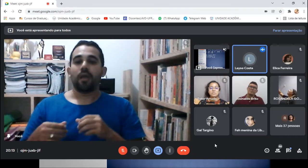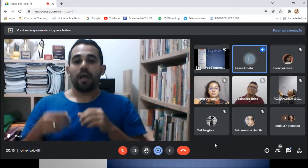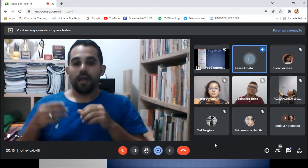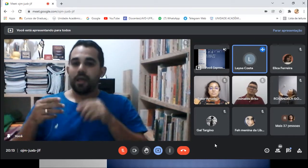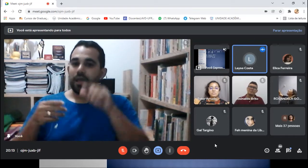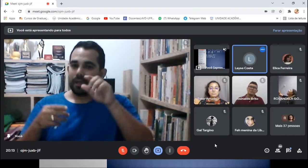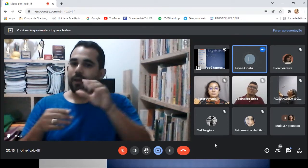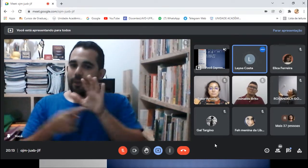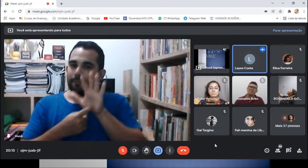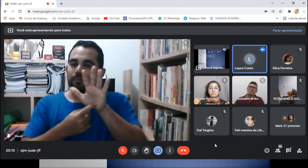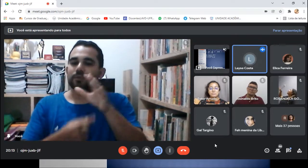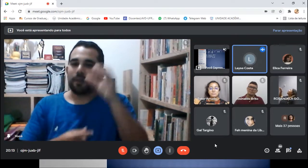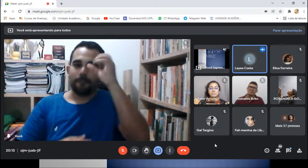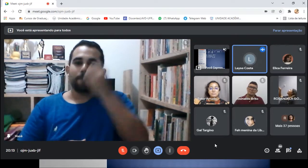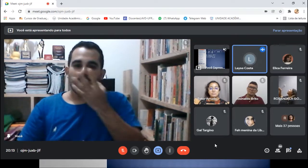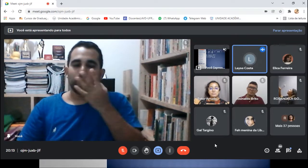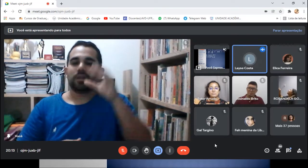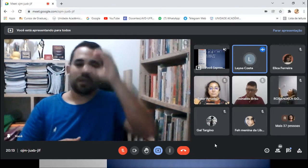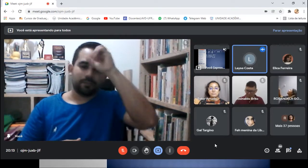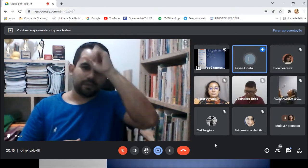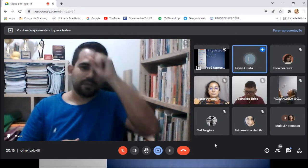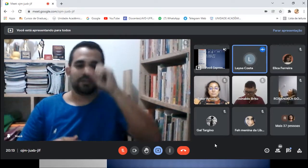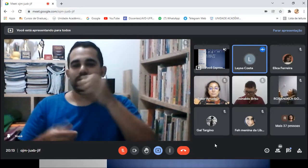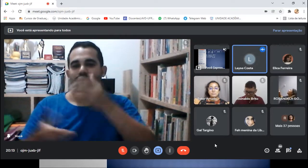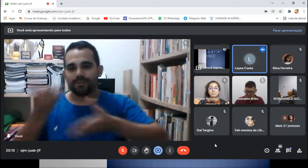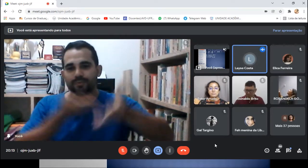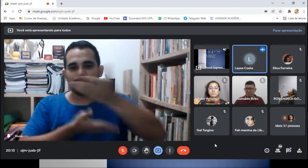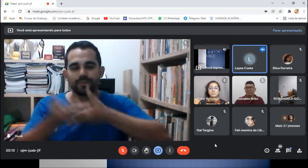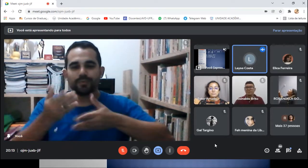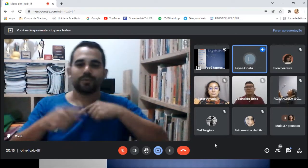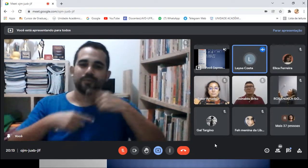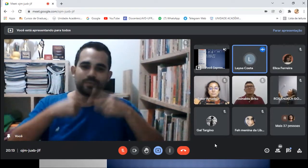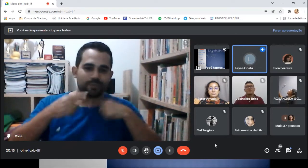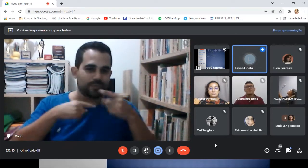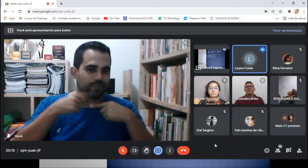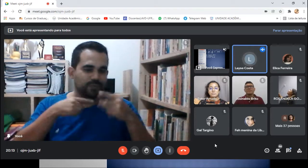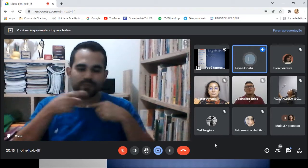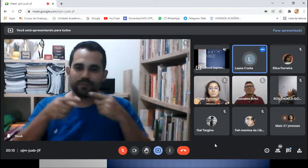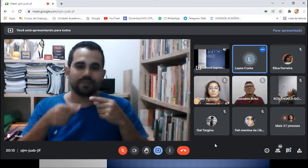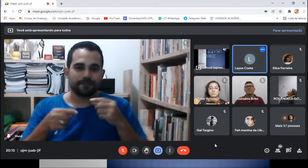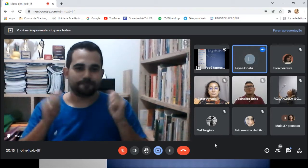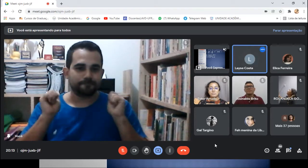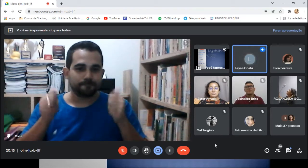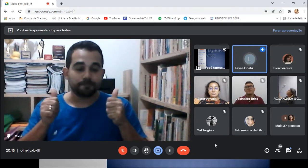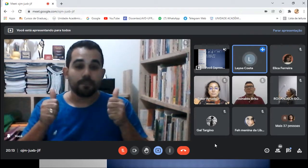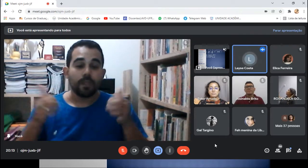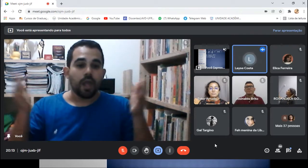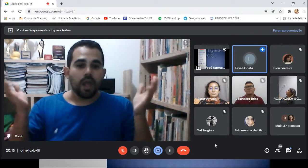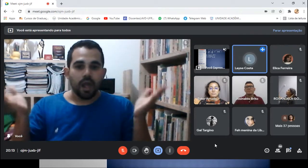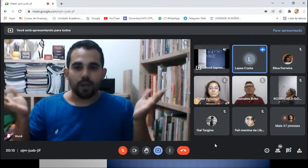exemplos para entender de forma clara, né? Vocês vão aprender, vão gostar, vamos interagir, vocês